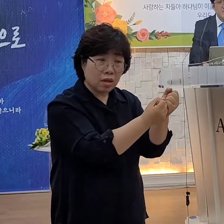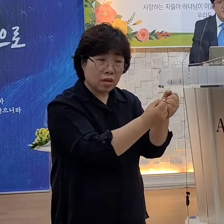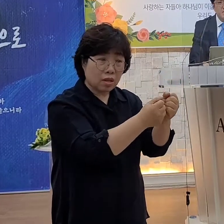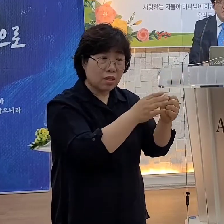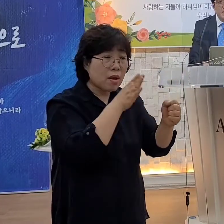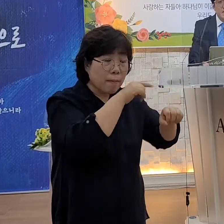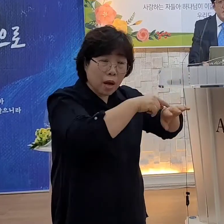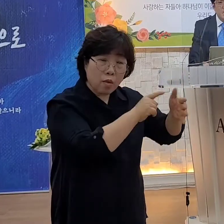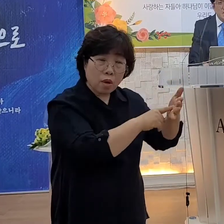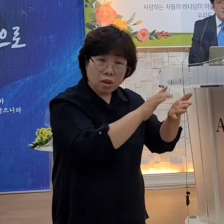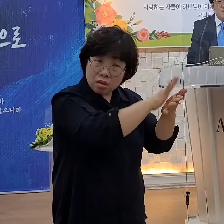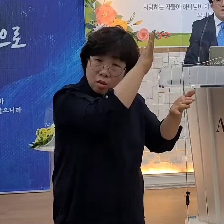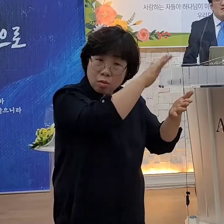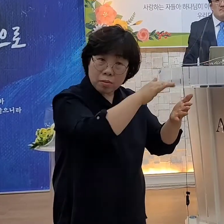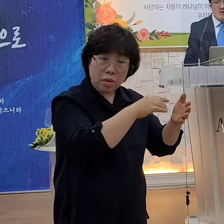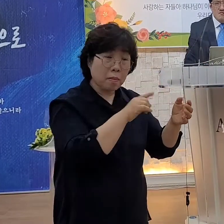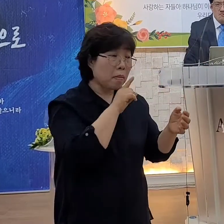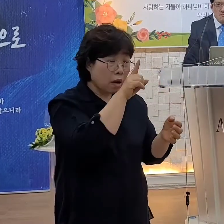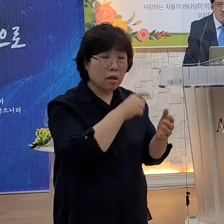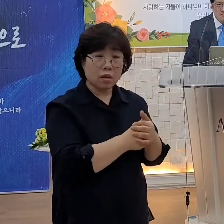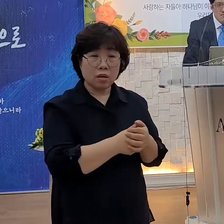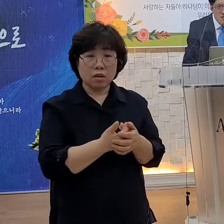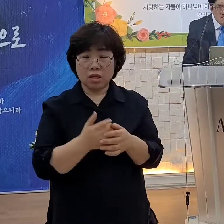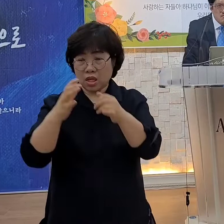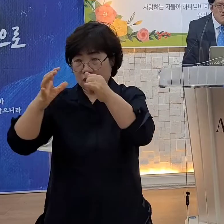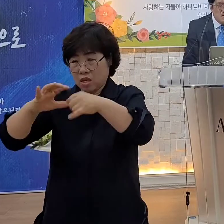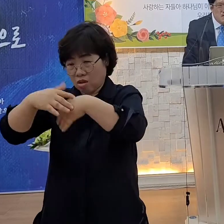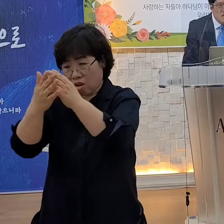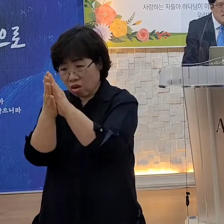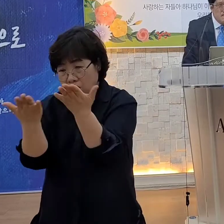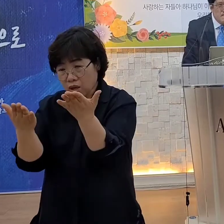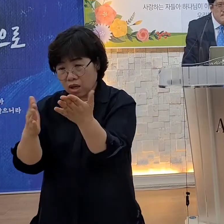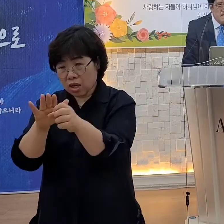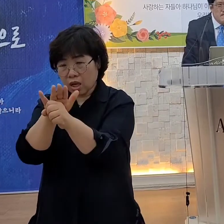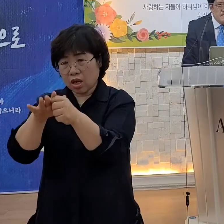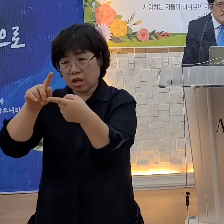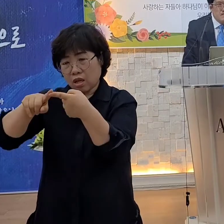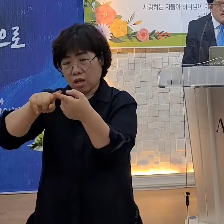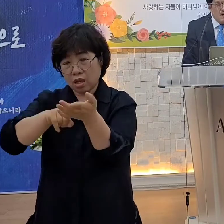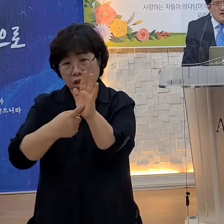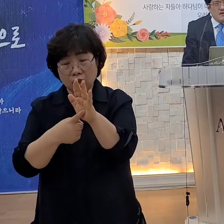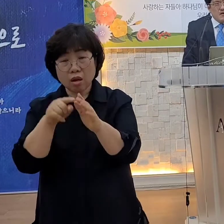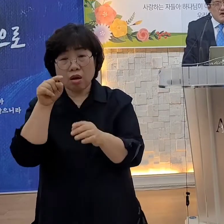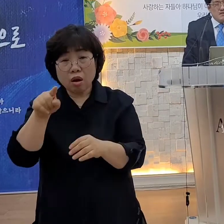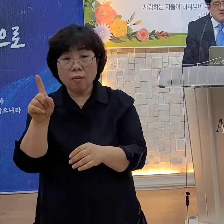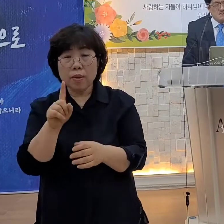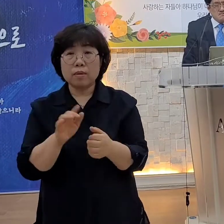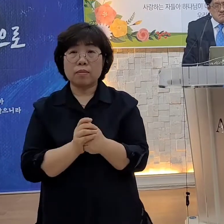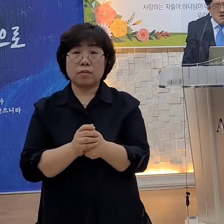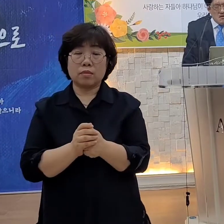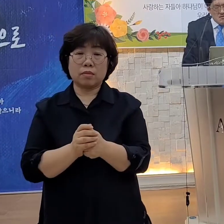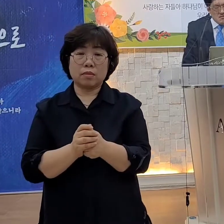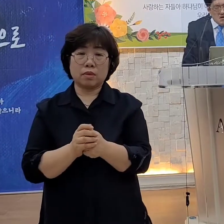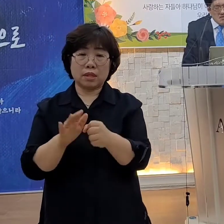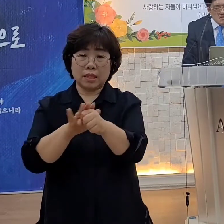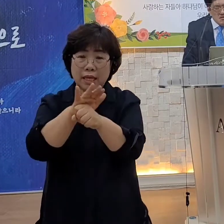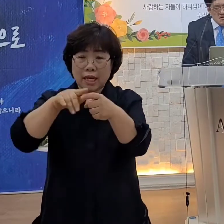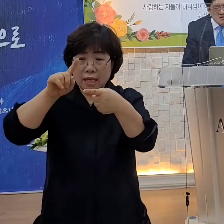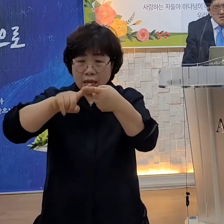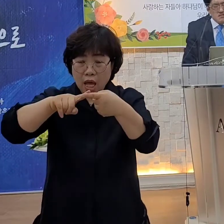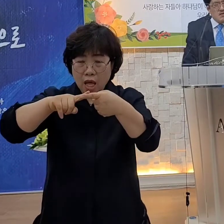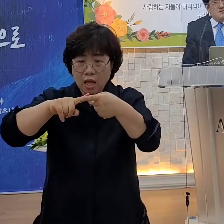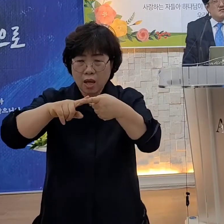된다고. 성경은 사랑을 뭐라고 표현하고 있습니까? 여러분, 사랑에 대하여 가장